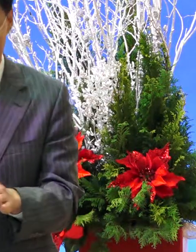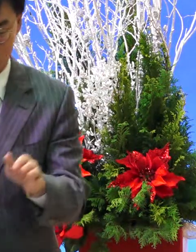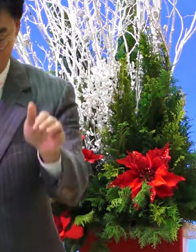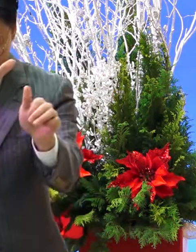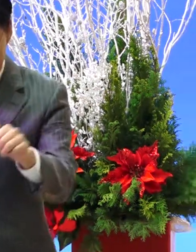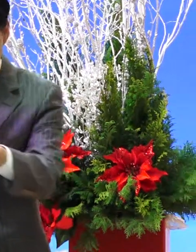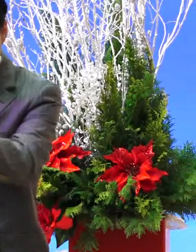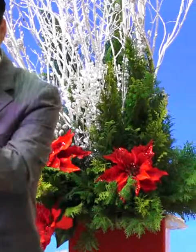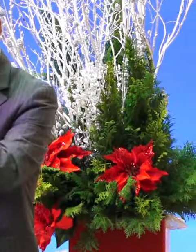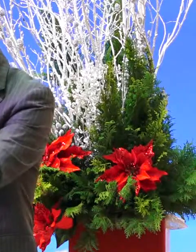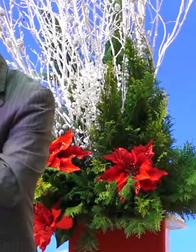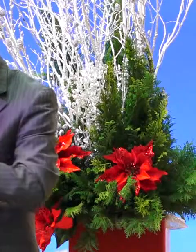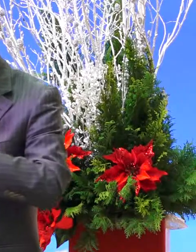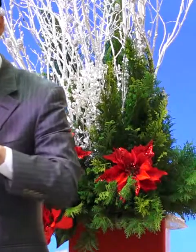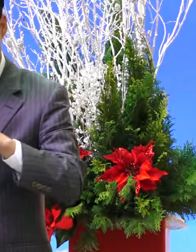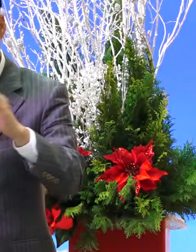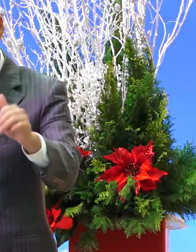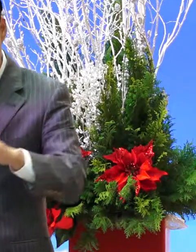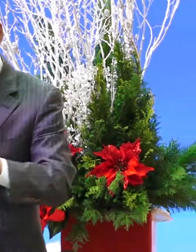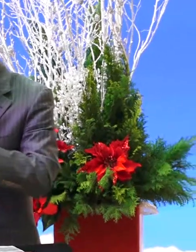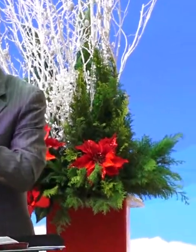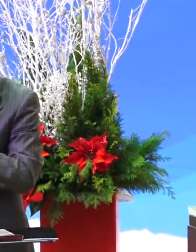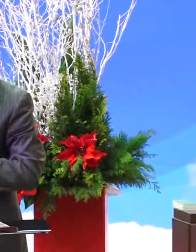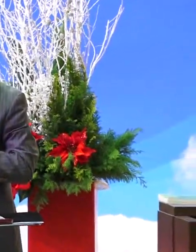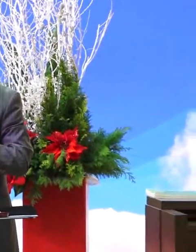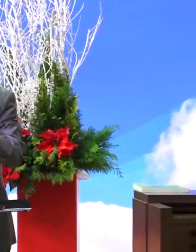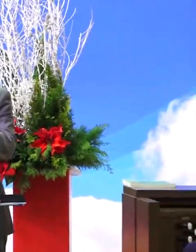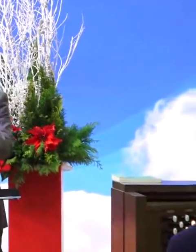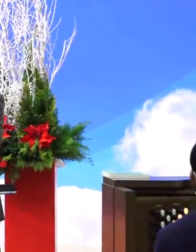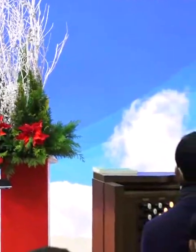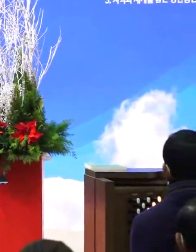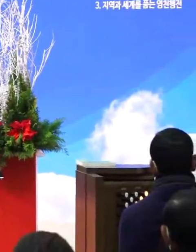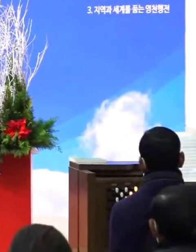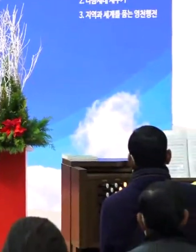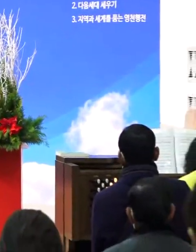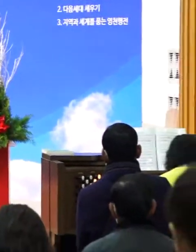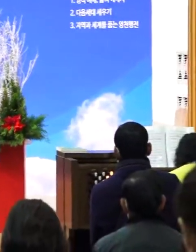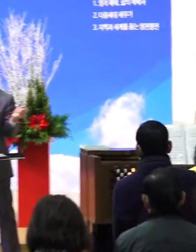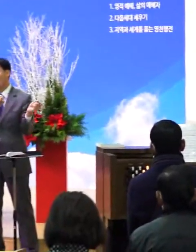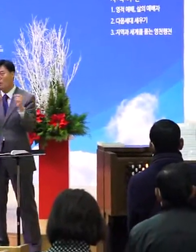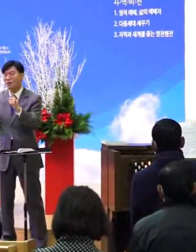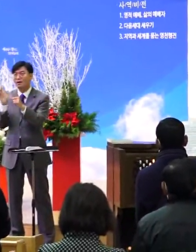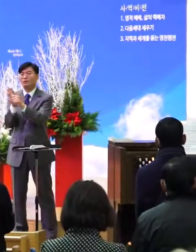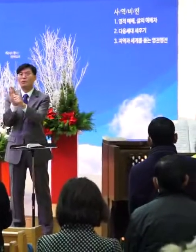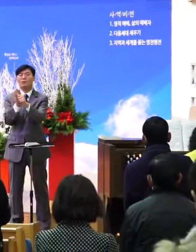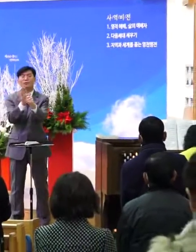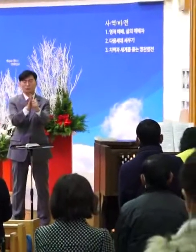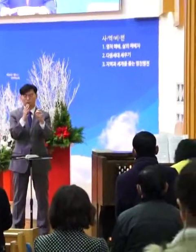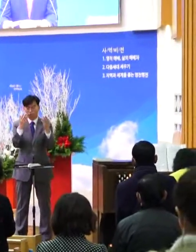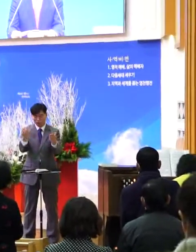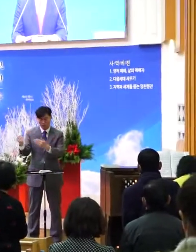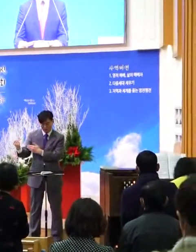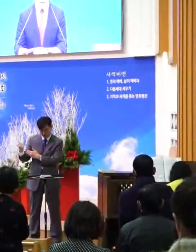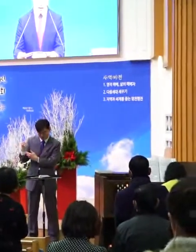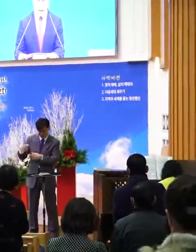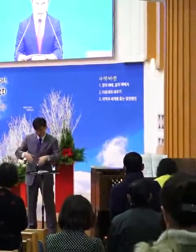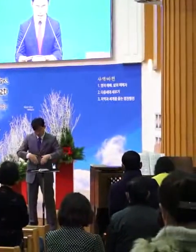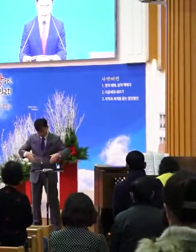부르시고 다시 우리를 회복시켜 주시고 힘과 용기를 주셔서 세상을